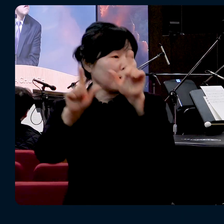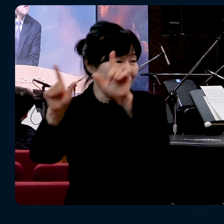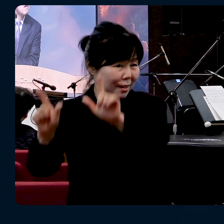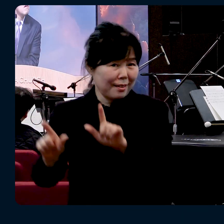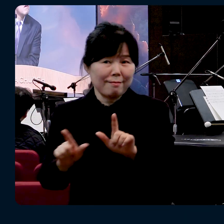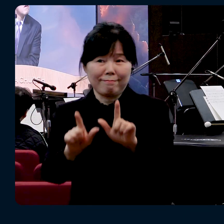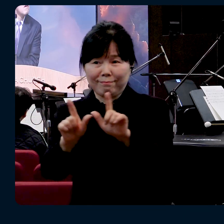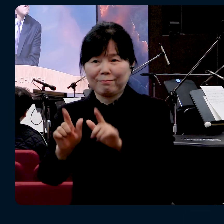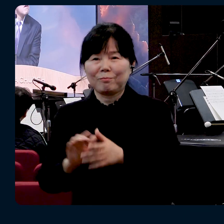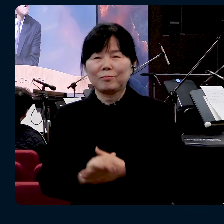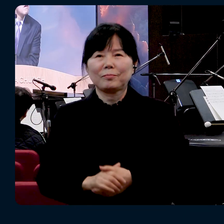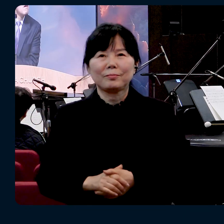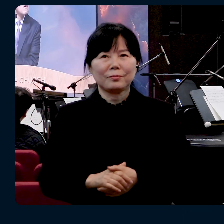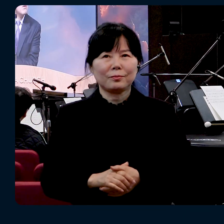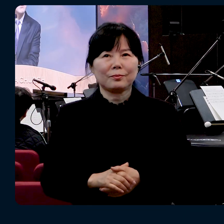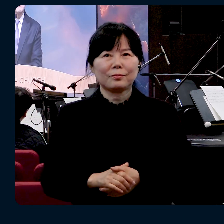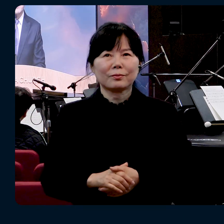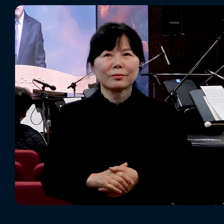거예요.